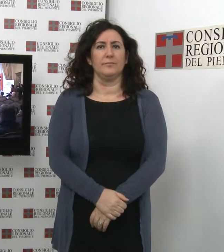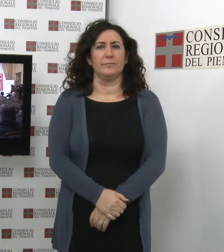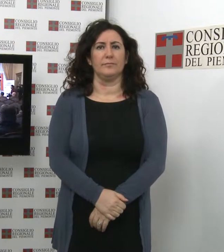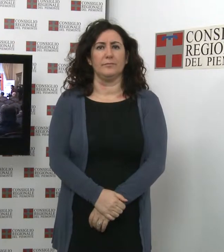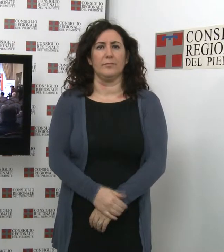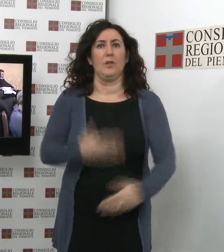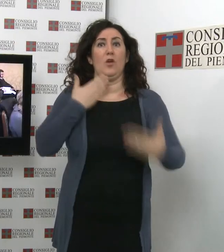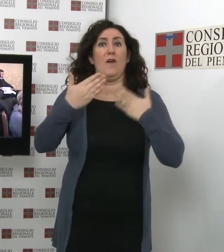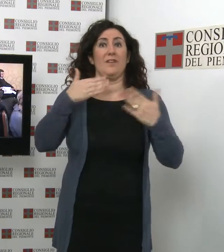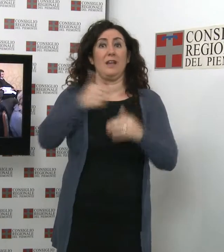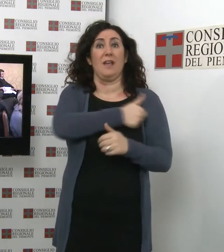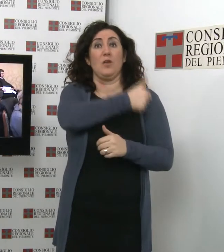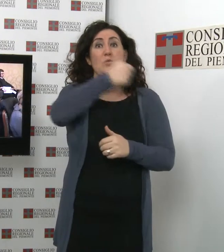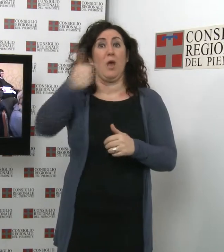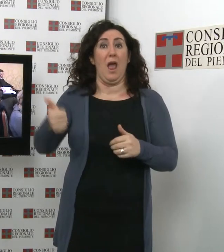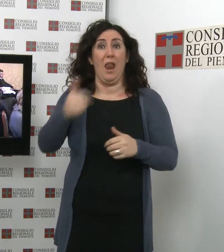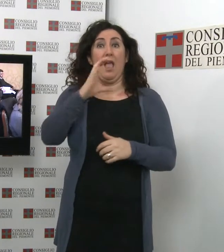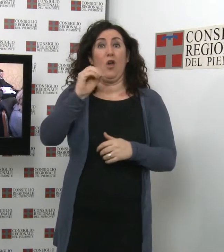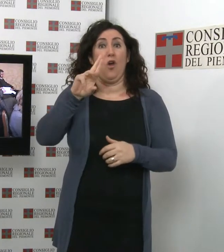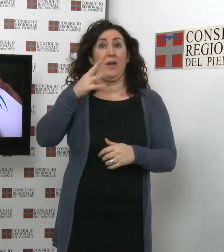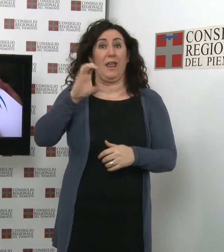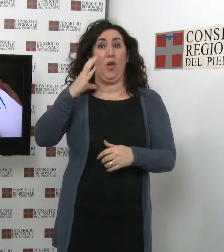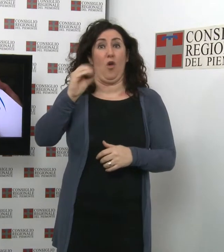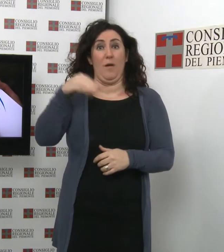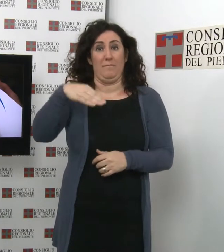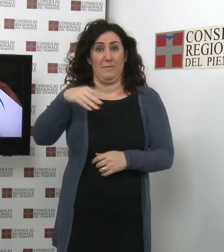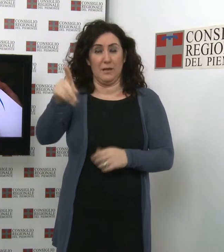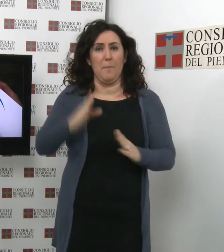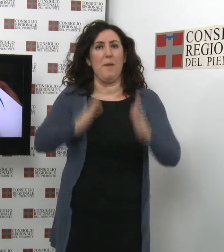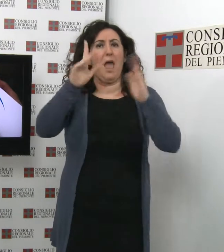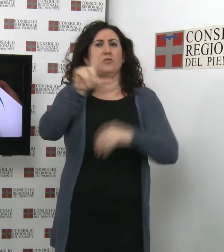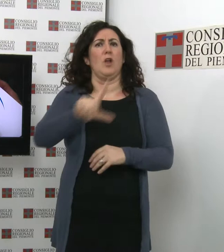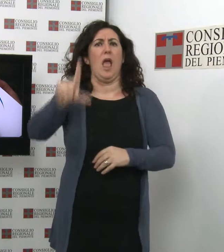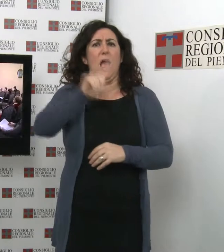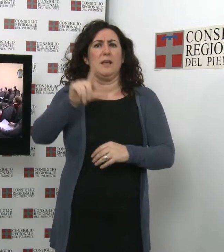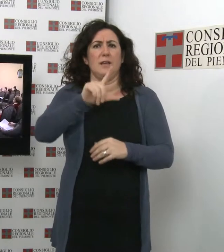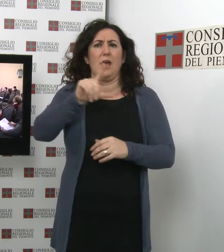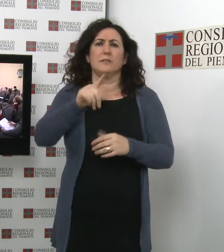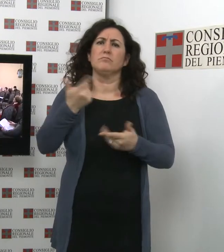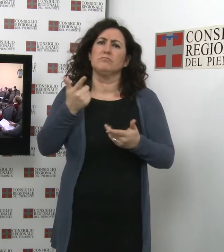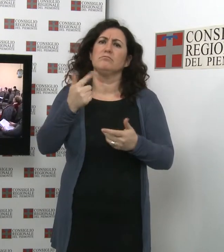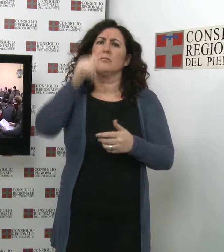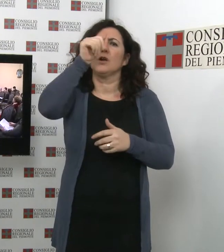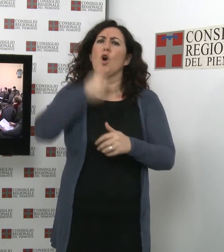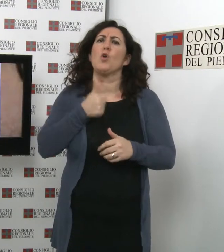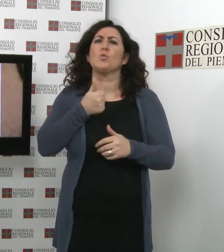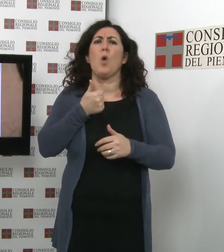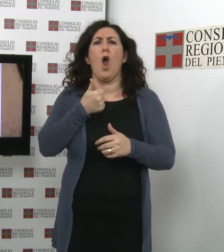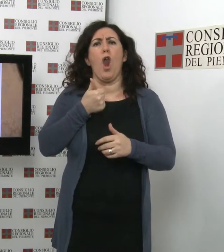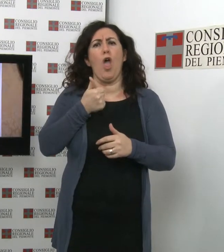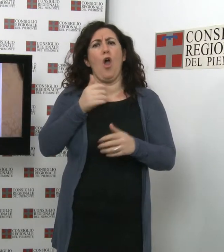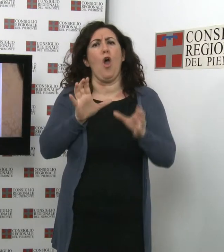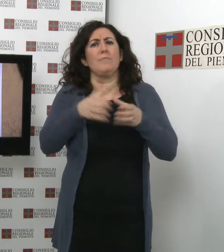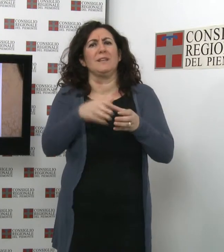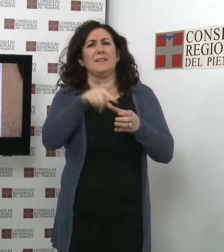Conferenza annuale del Comitato regionale per le comunicazioni a Palazzo Lascaris sul ruolo strategico del Comitato nel mondo dei media.